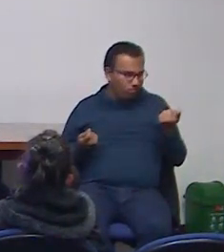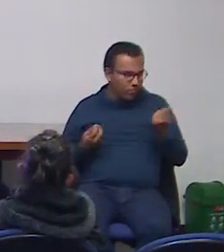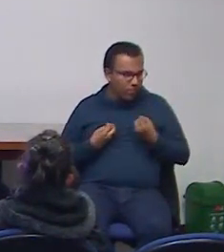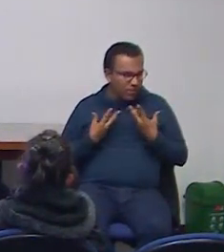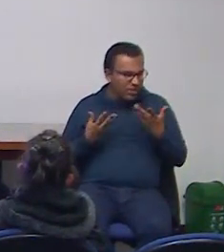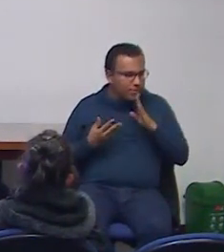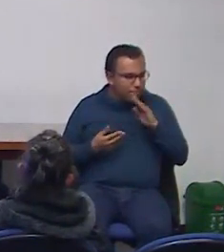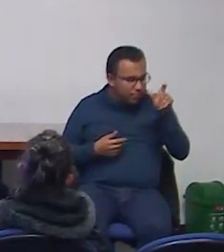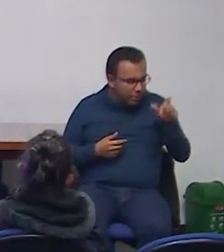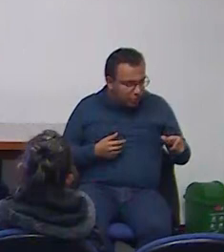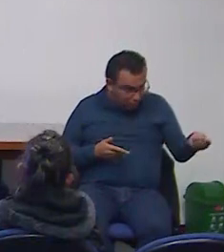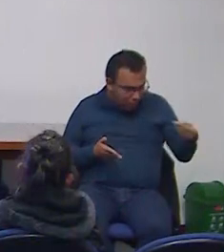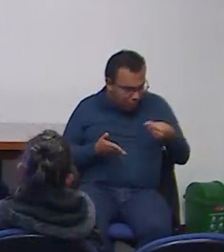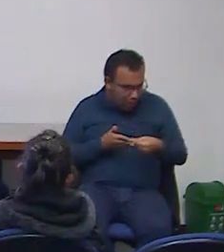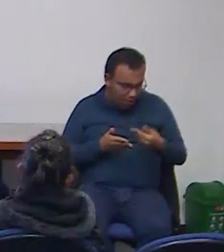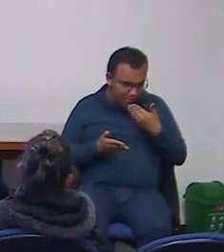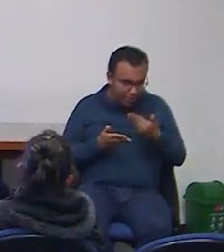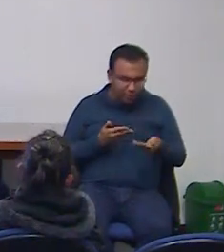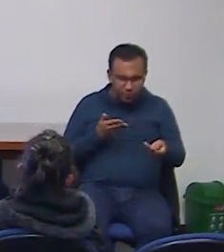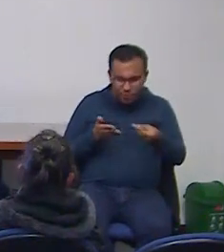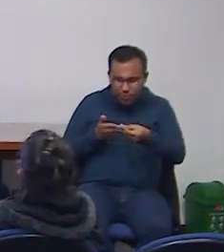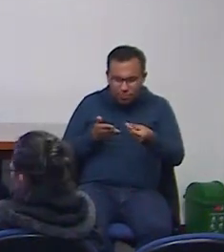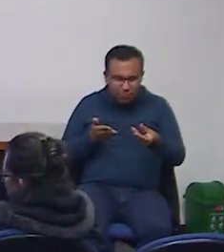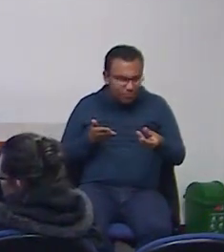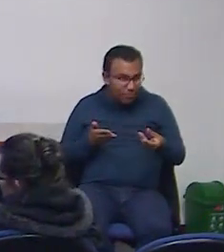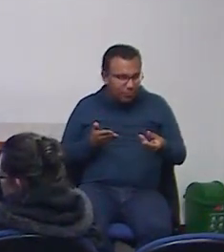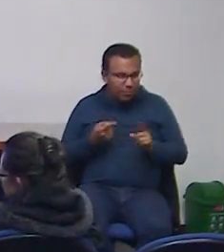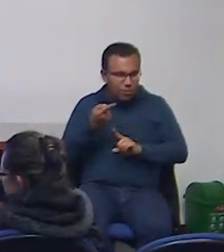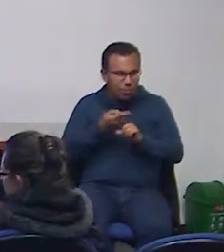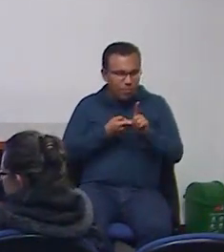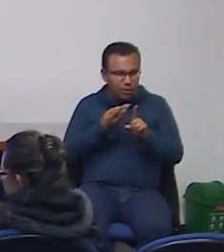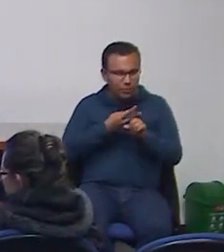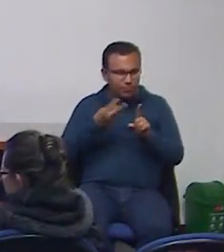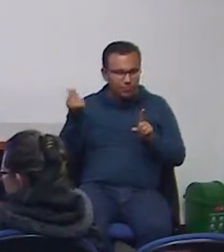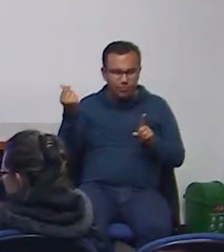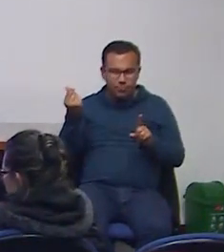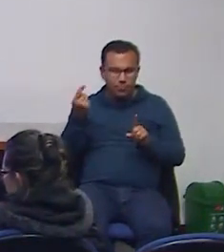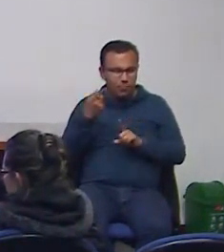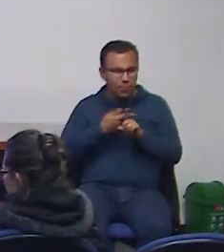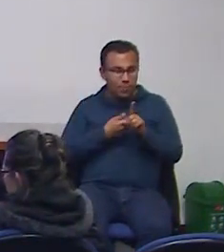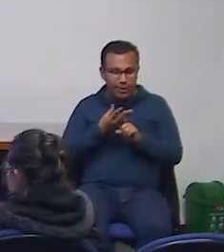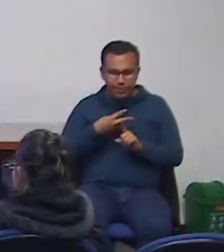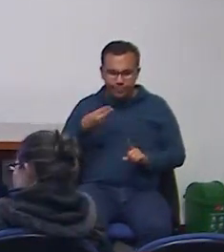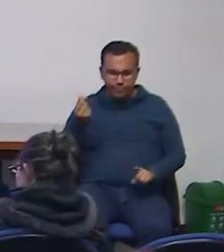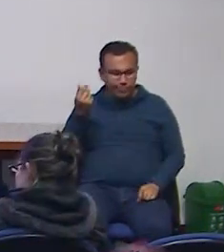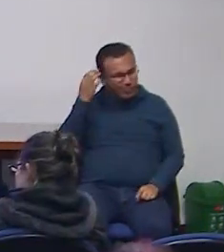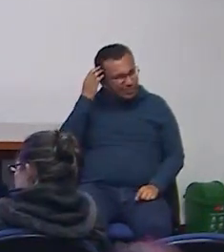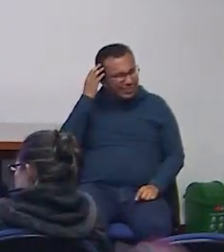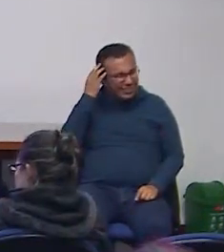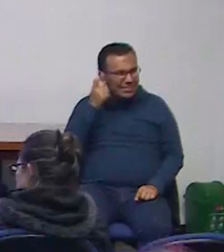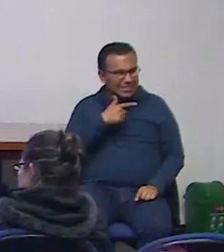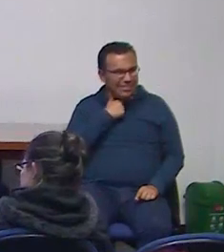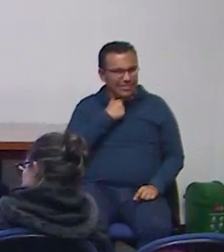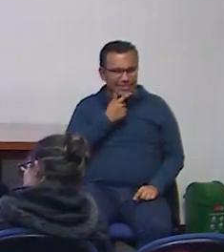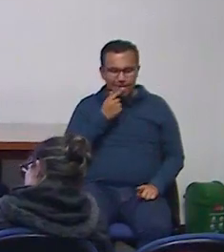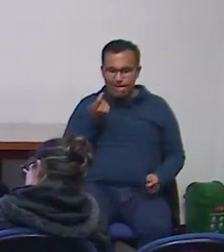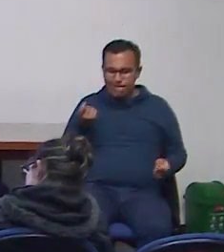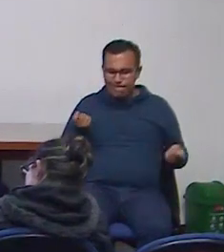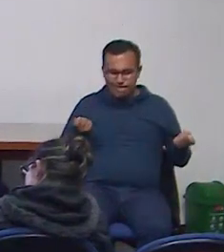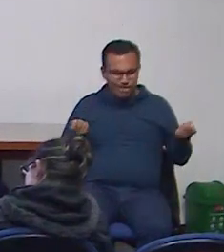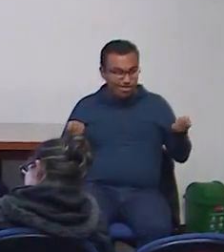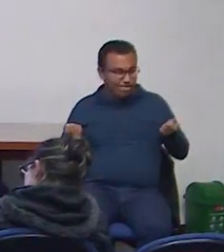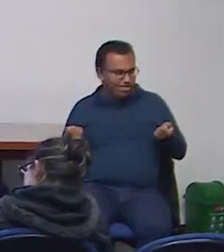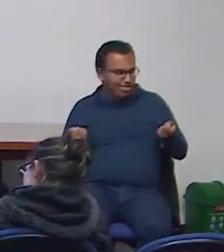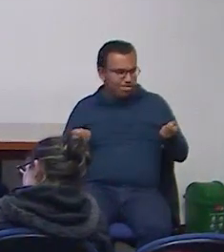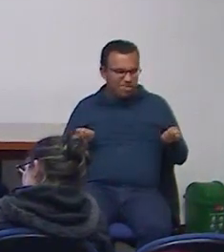vivir del cliente que le llega uno el alumno que le llega un mes y se le va entonces es muy frustrante y complicado mantener